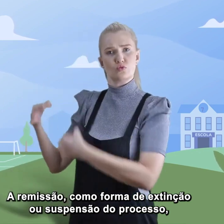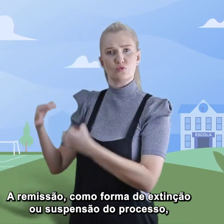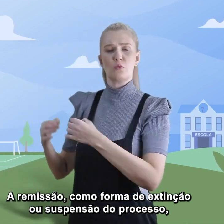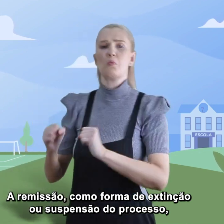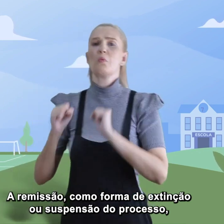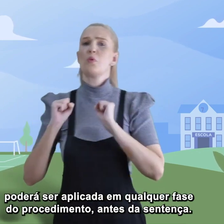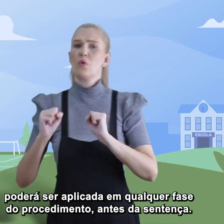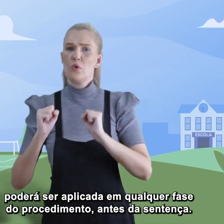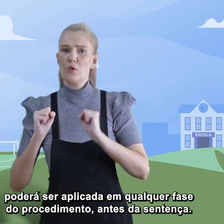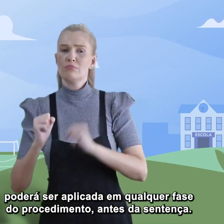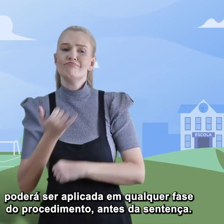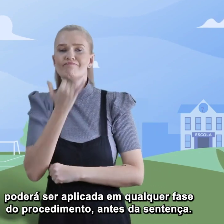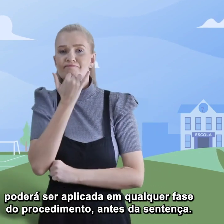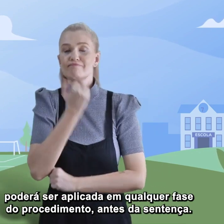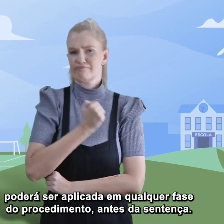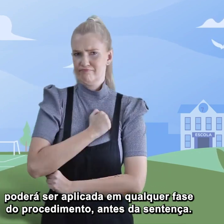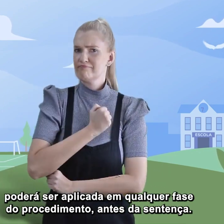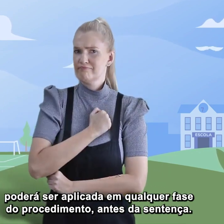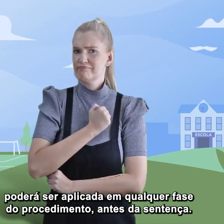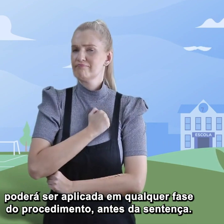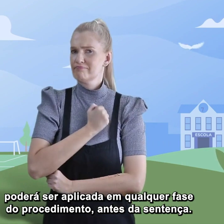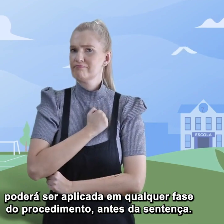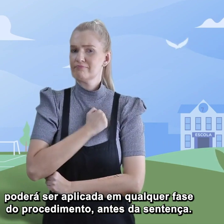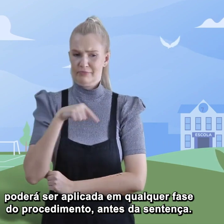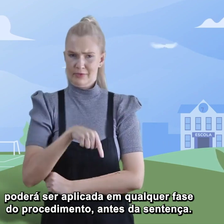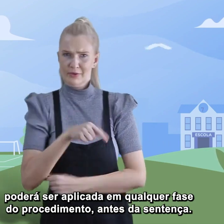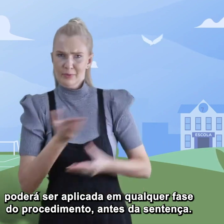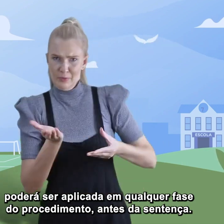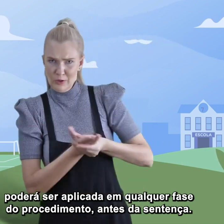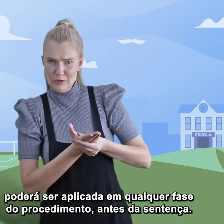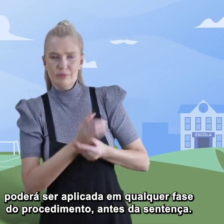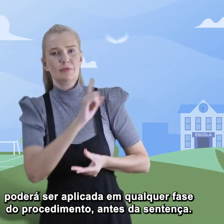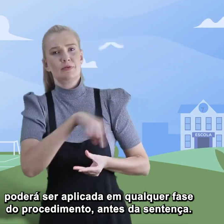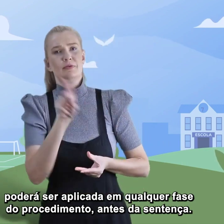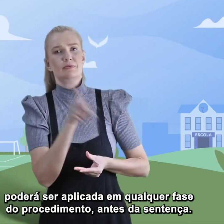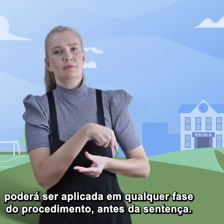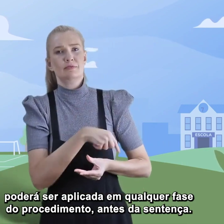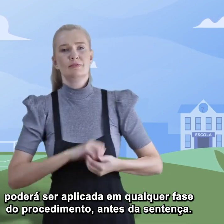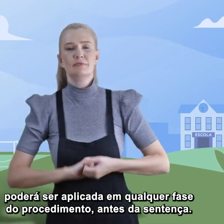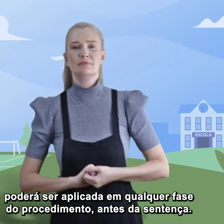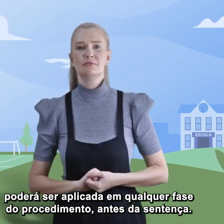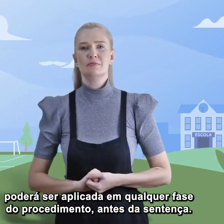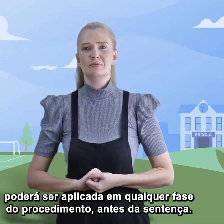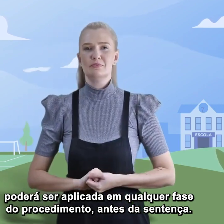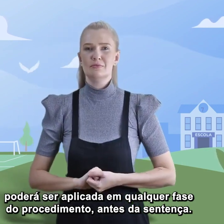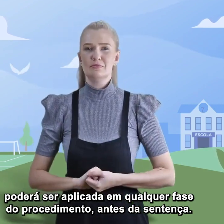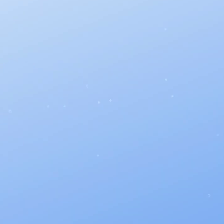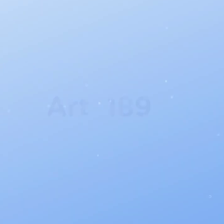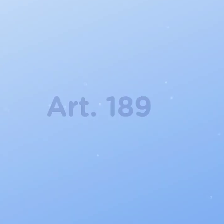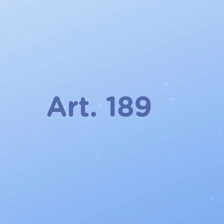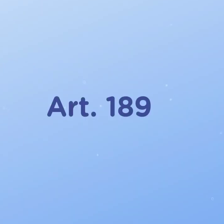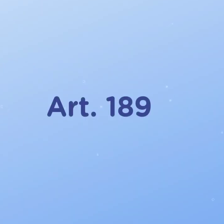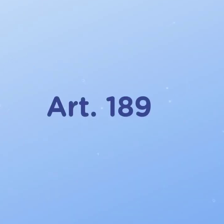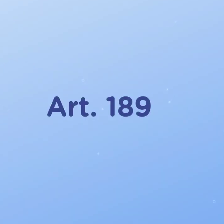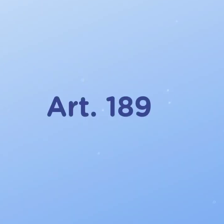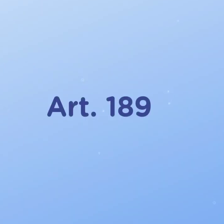processo, poderá ser aplicada em qualquer fase do procedimento, antes da sentença. Artigo